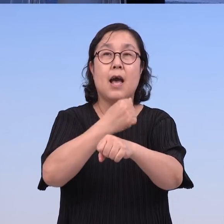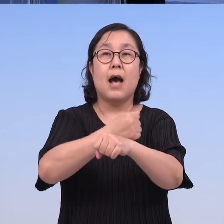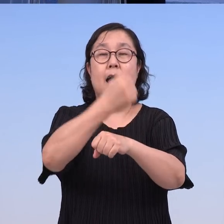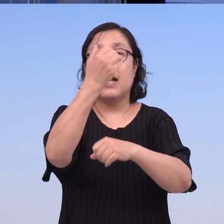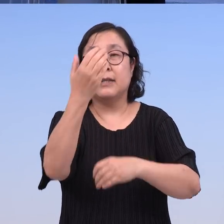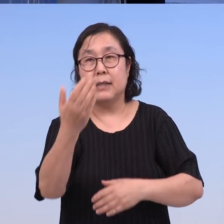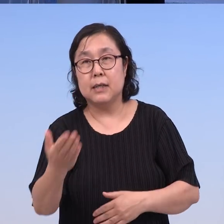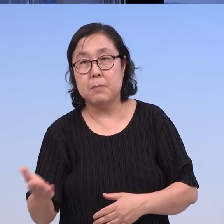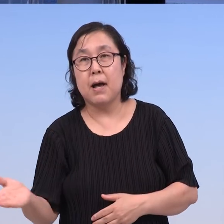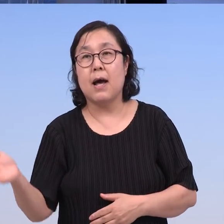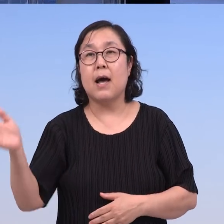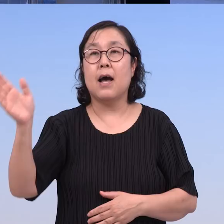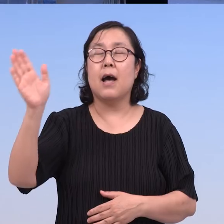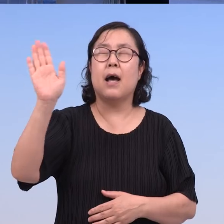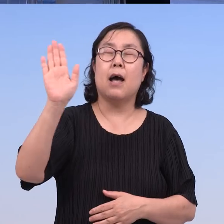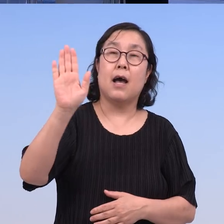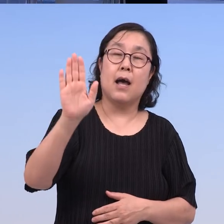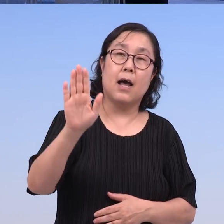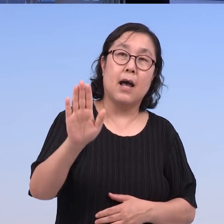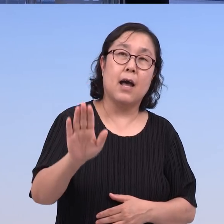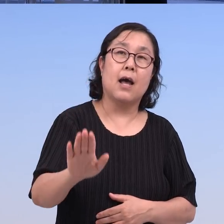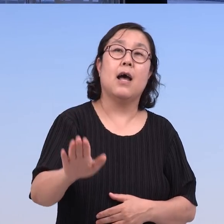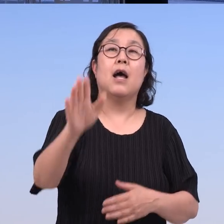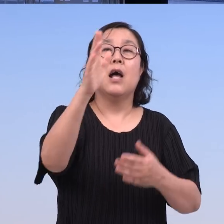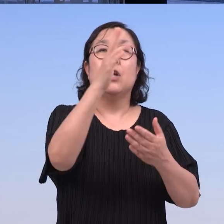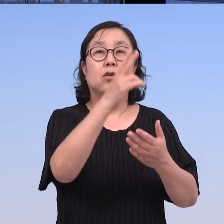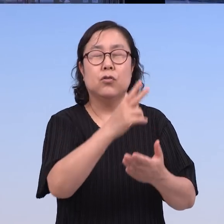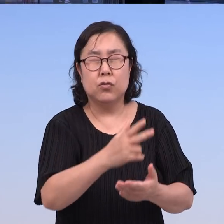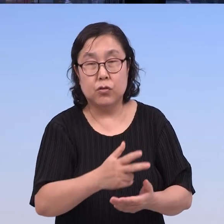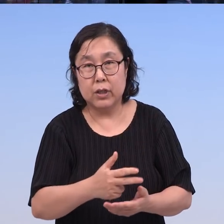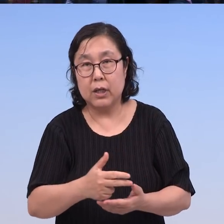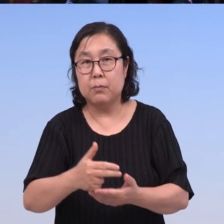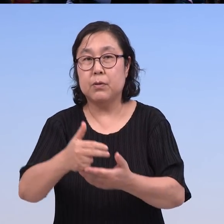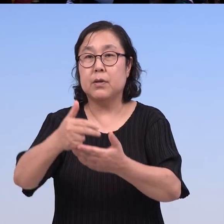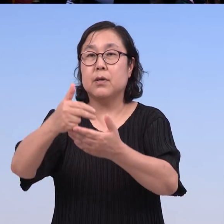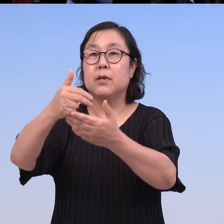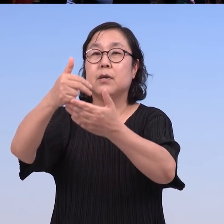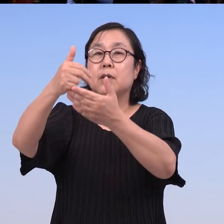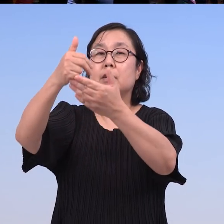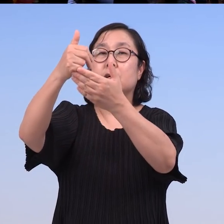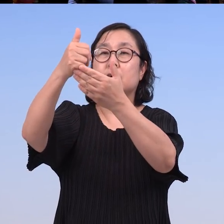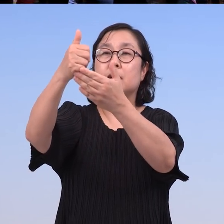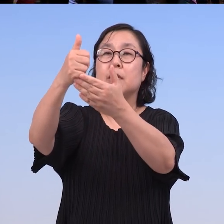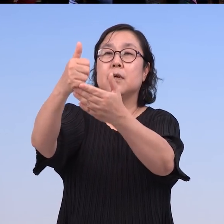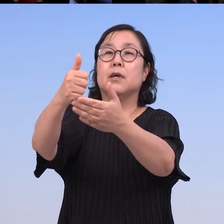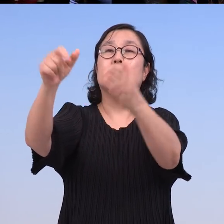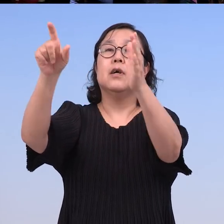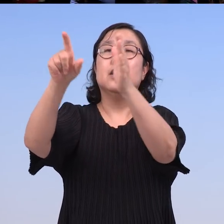여러분, 그러나 물러서지 않습니다. 주님을 신뢰함으로,